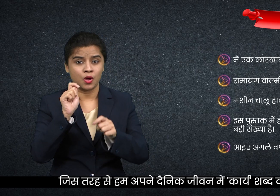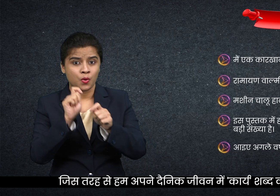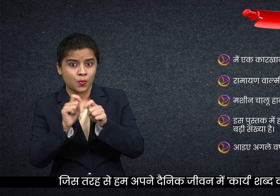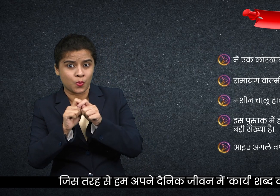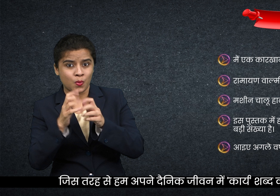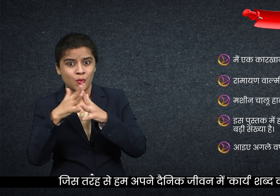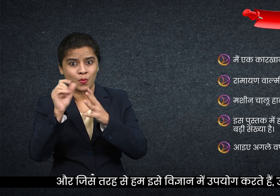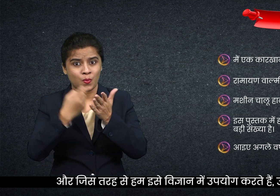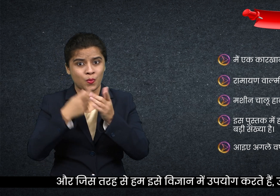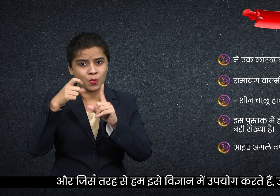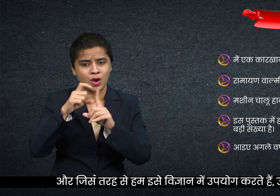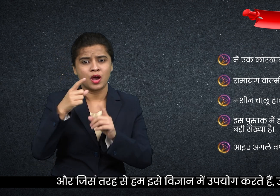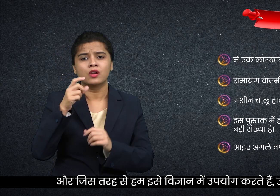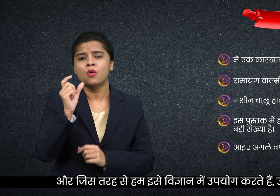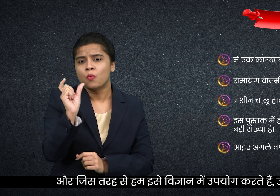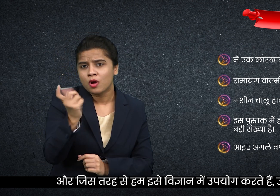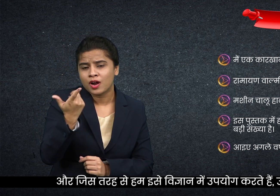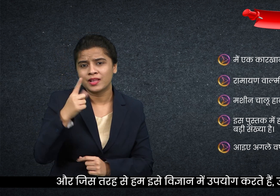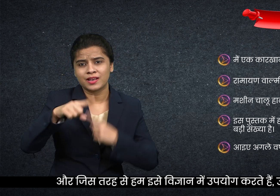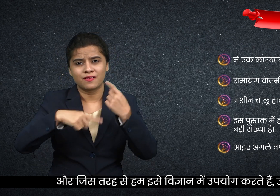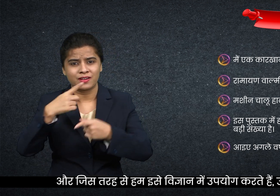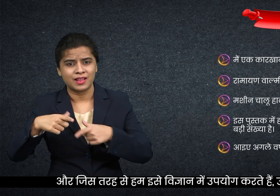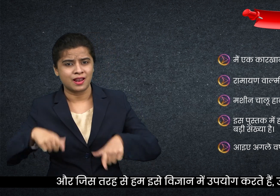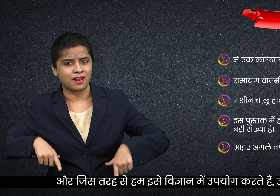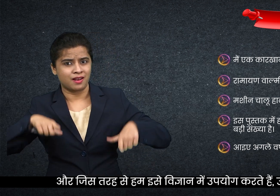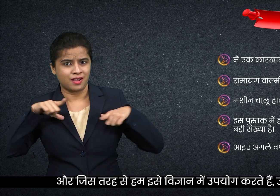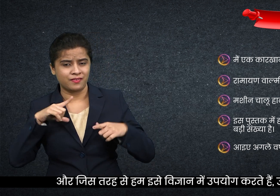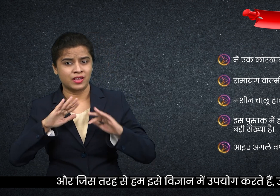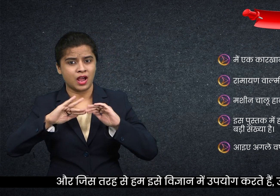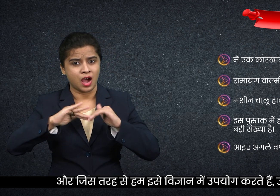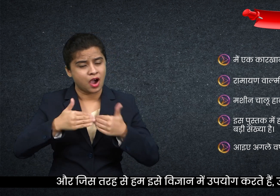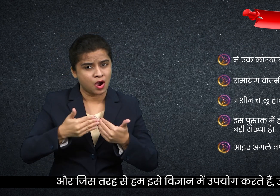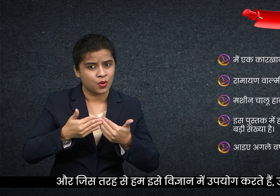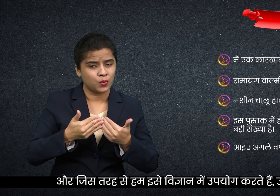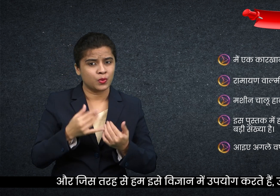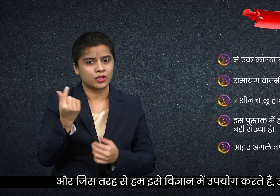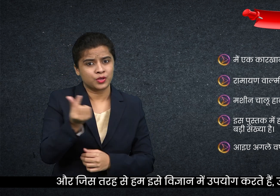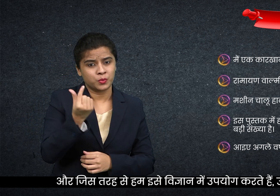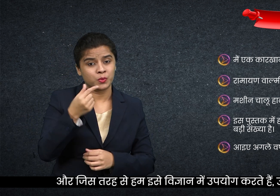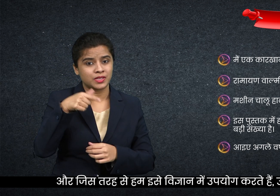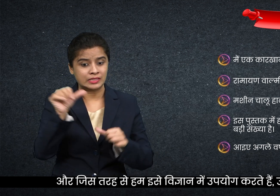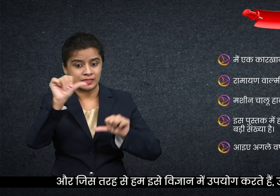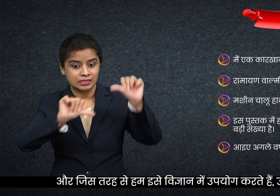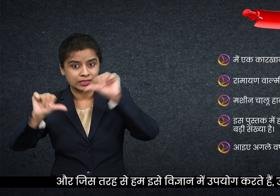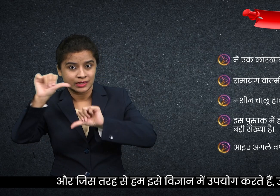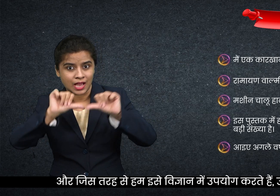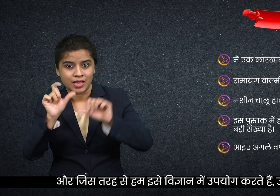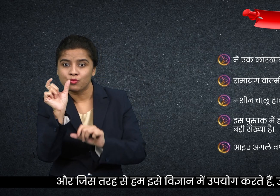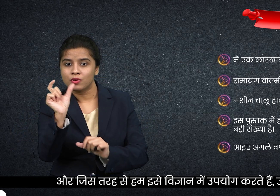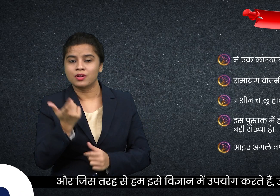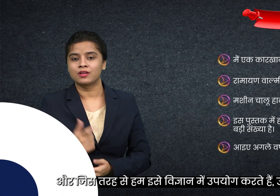उपयोग करते हैं और जिस तरह से हम इसे विज्ञान में उपयोग करते हैं, उसके बीच अंतर है।